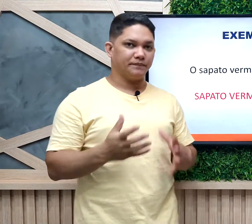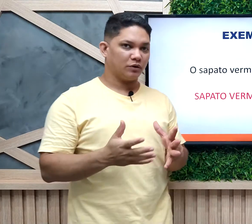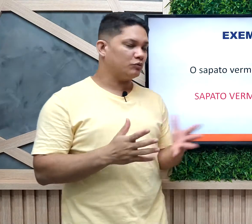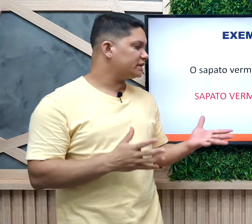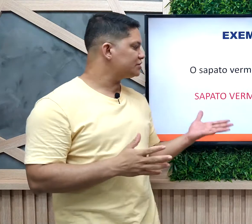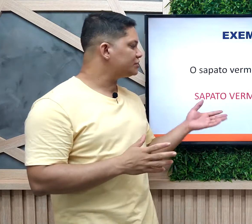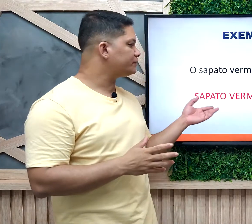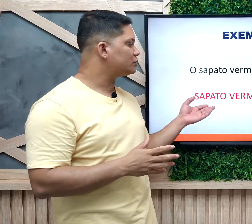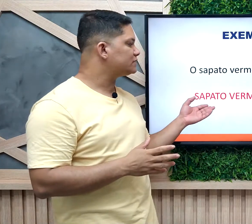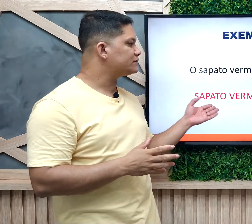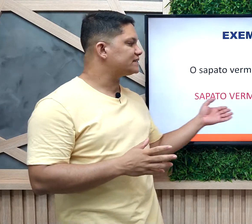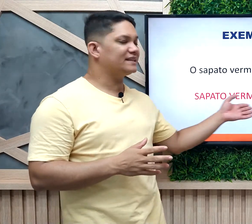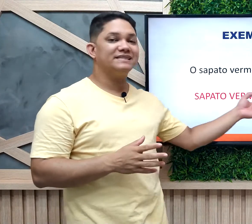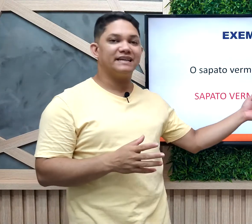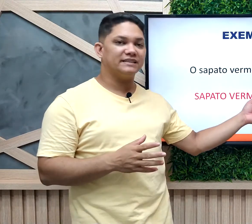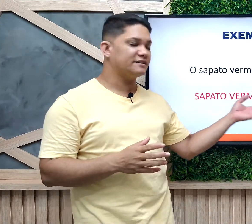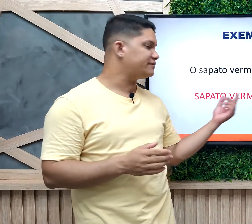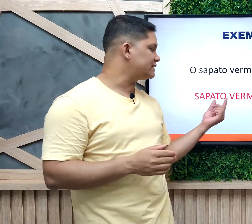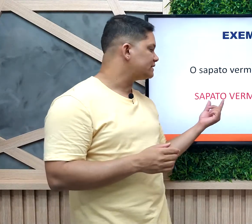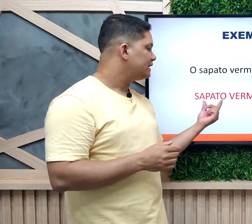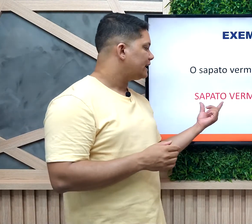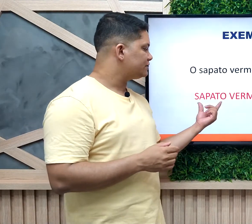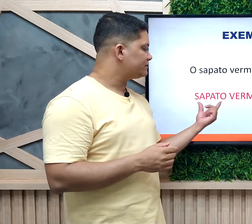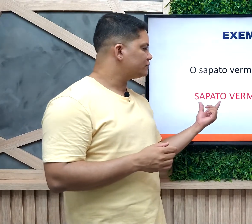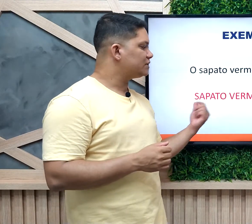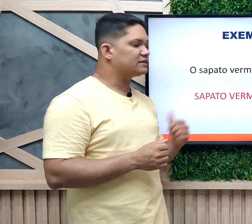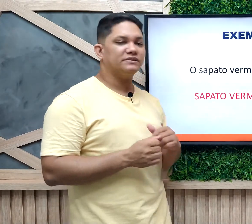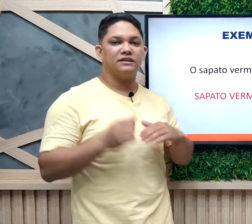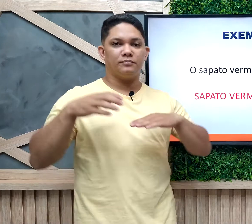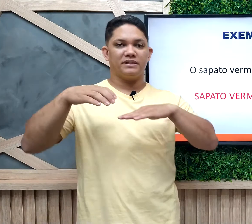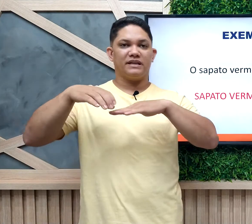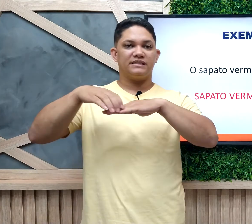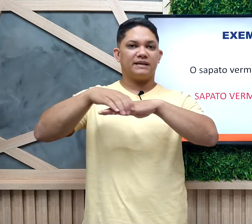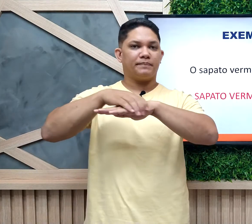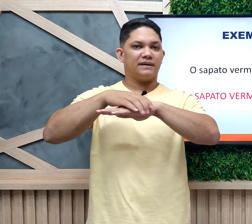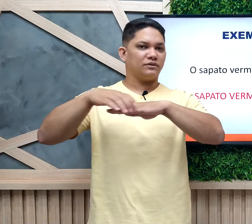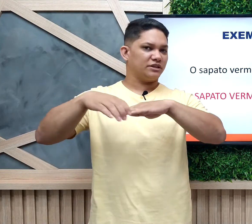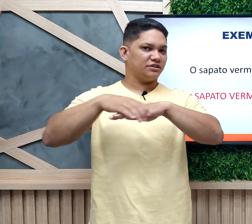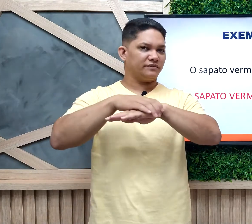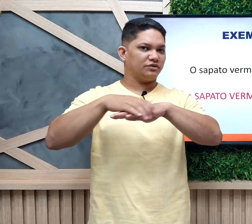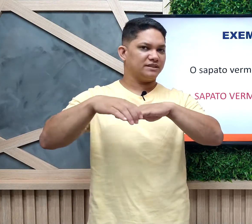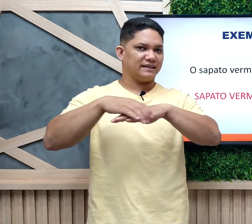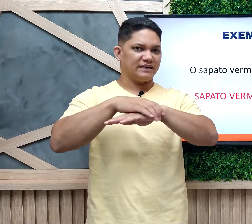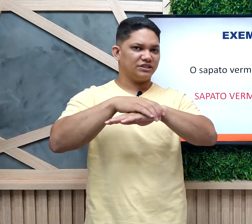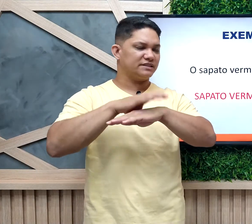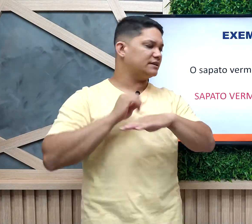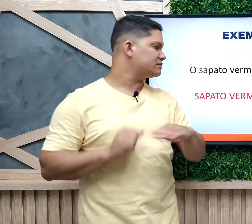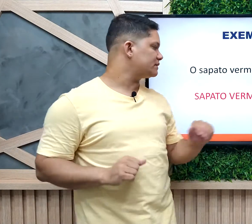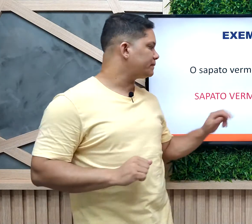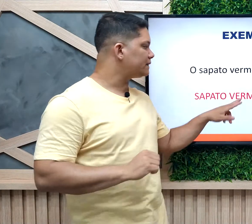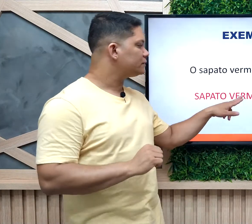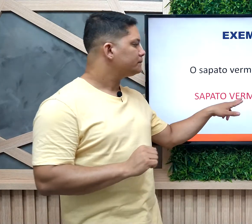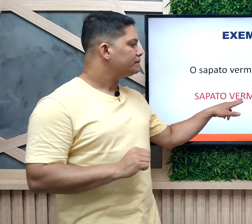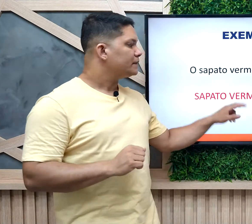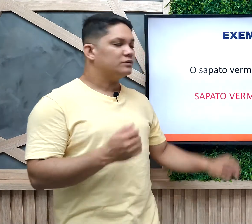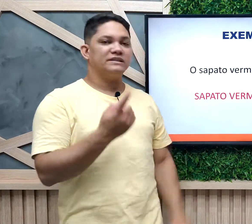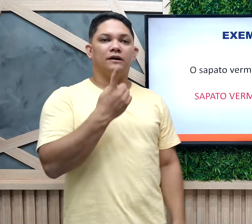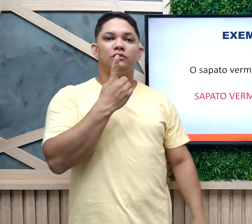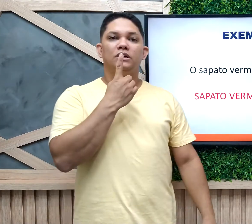Como é que a gente pode então sinalizar essa frase? A gente vai utilizar o sinal para a ideia de sapato, aqui a gente vai utilizar este sinal de sapato, o sinal